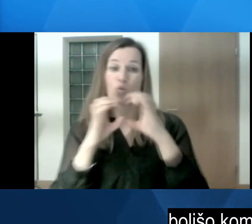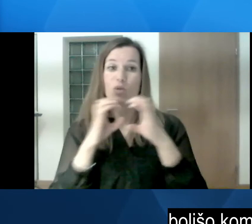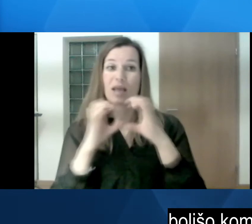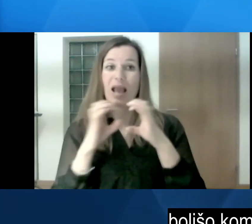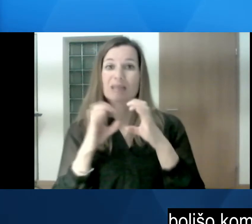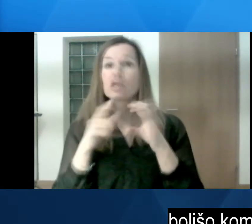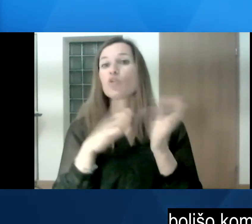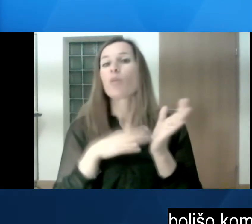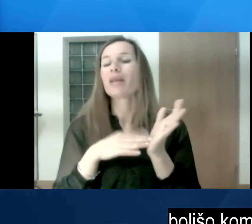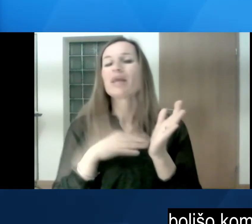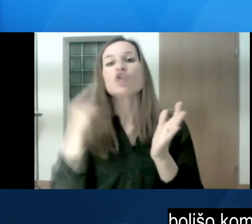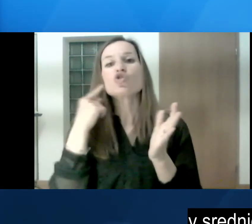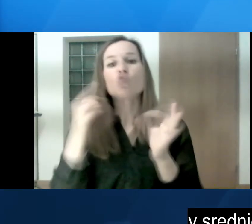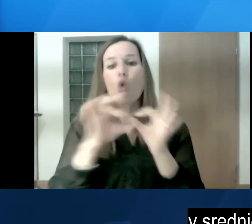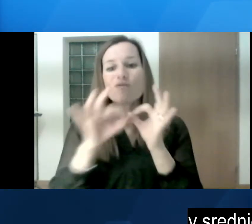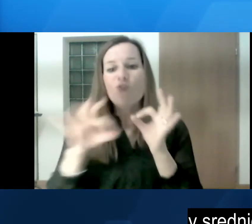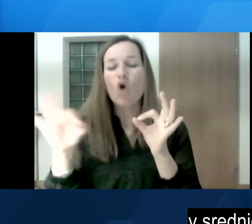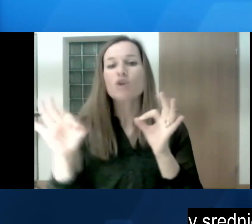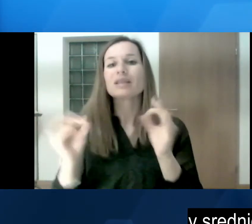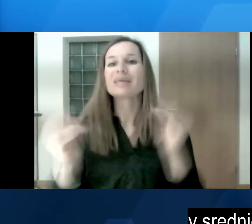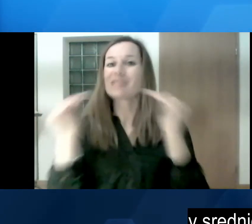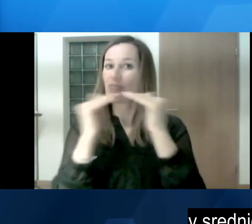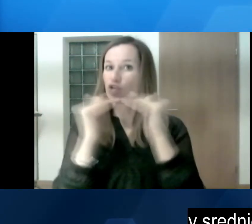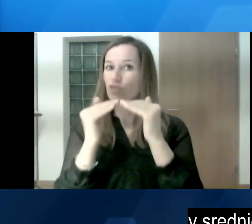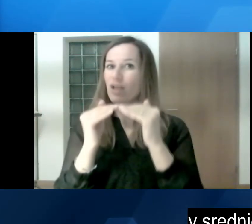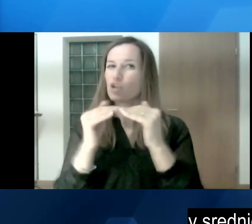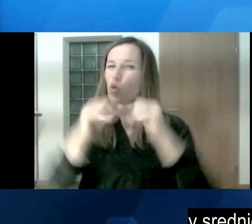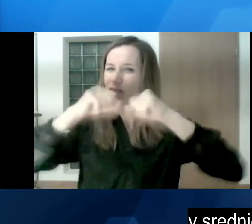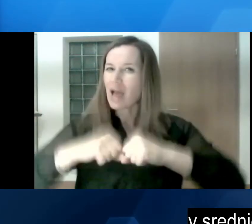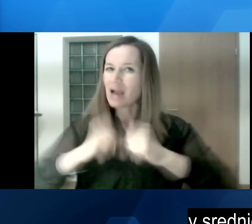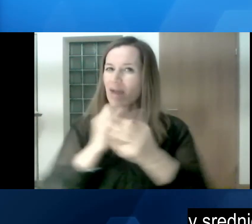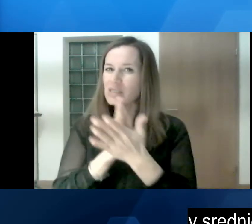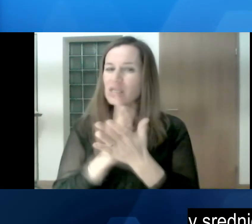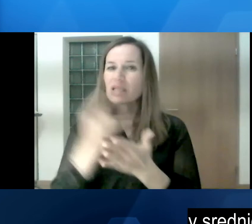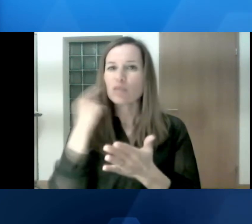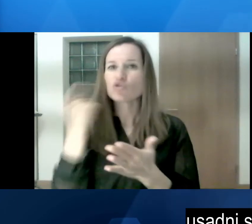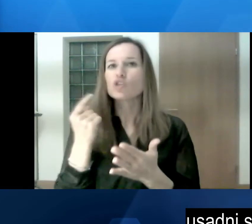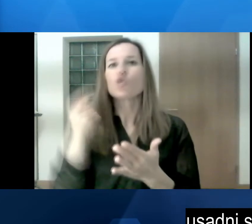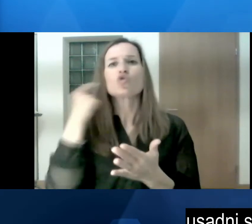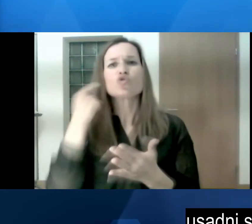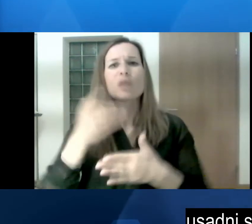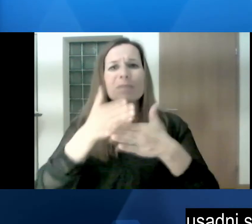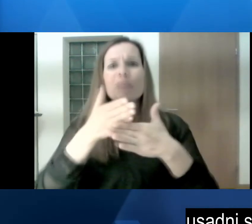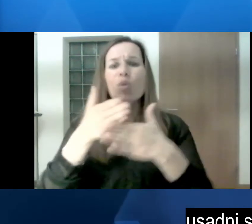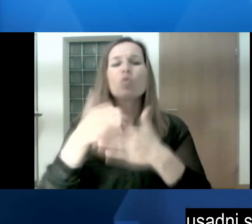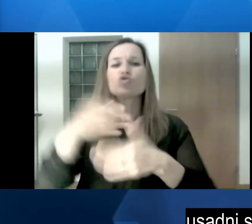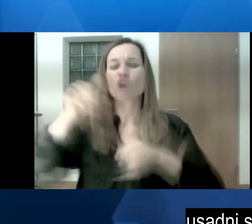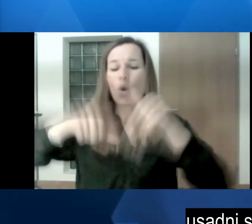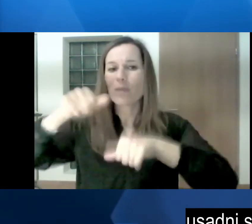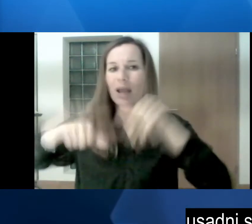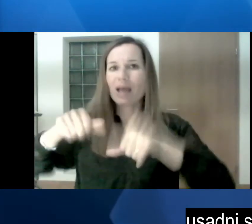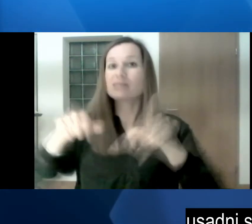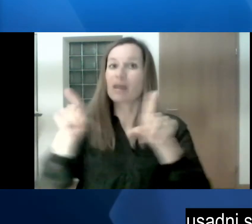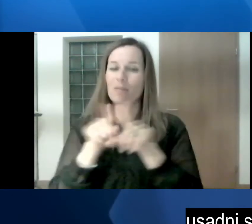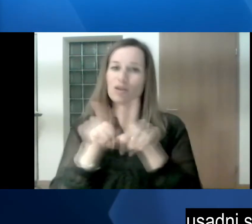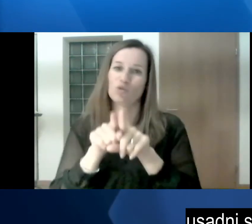sluhovod, izenačevanje tlaka v srednjem ušesu, slušni pripomočki, operacije in pa seveda vsadni slušni